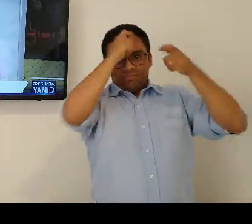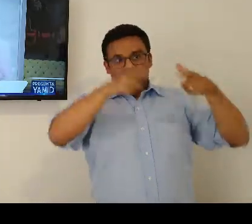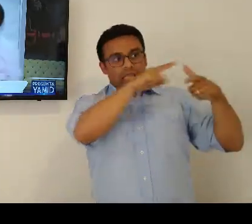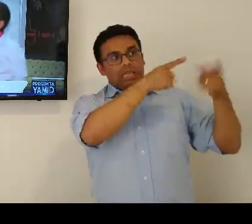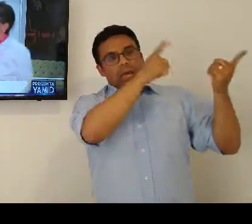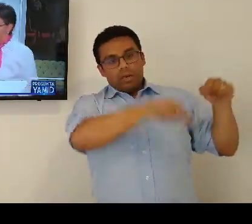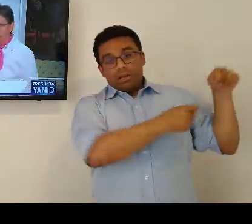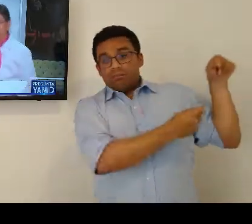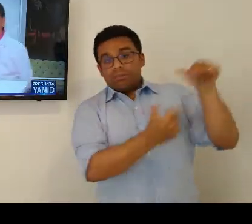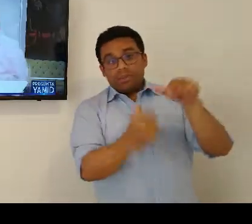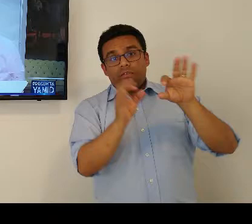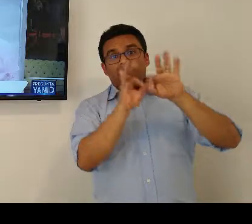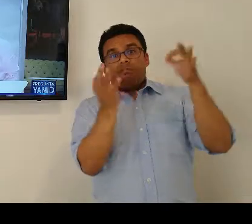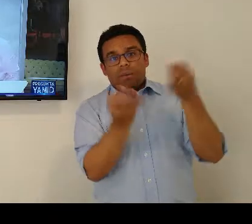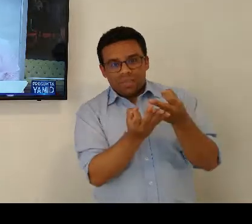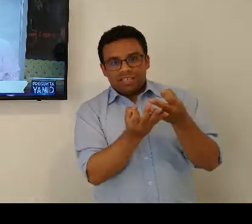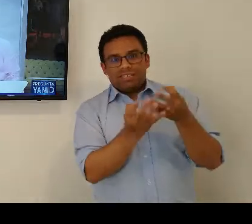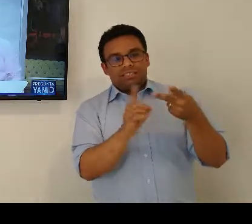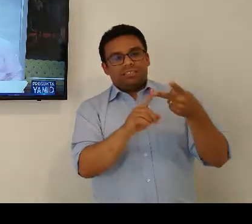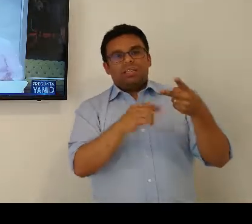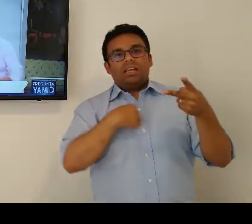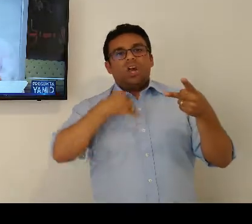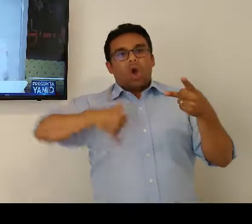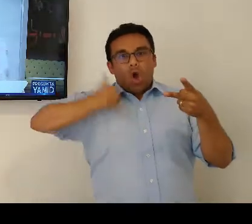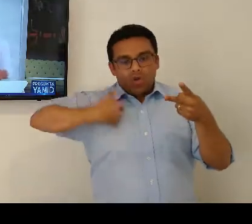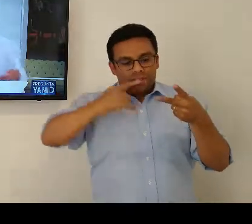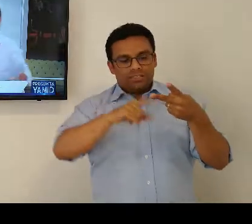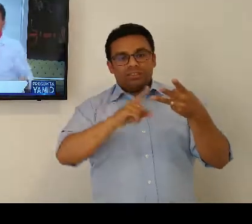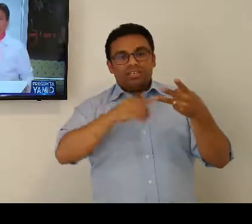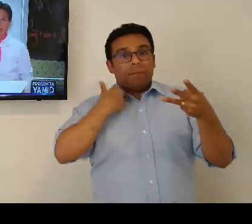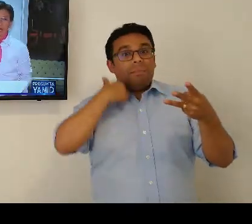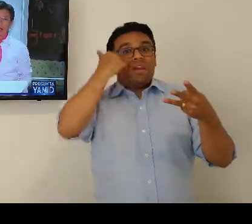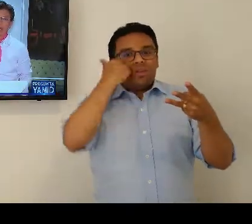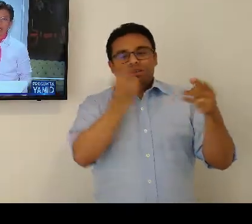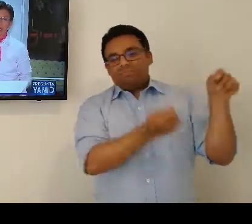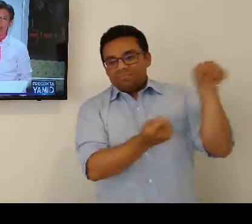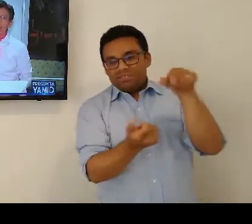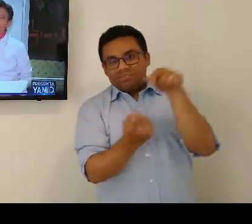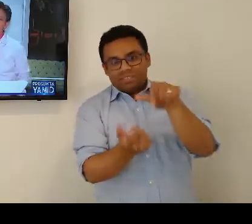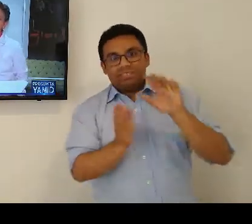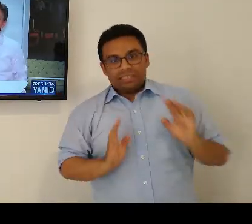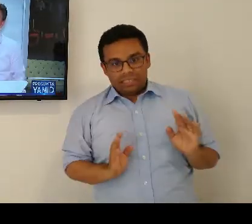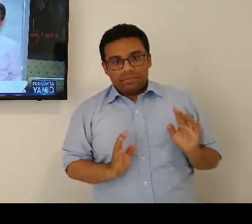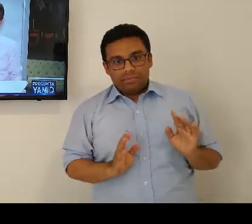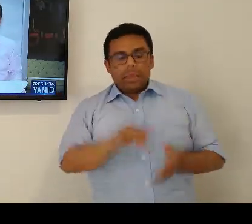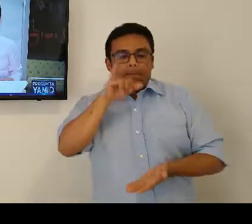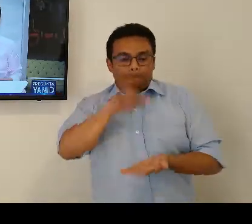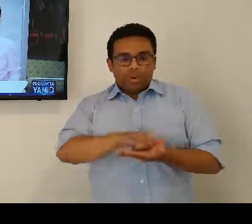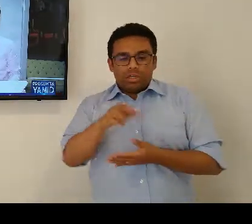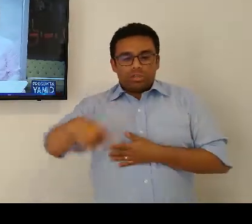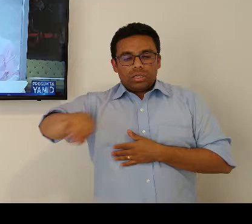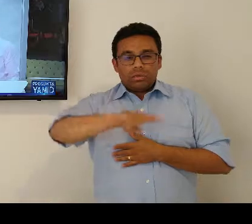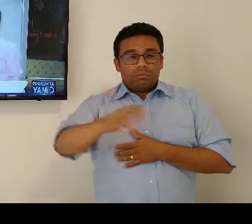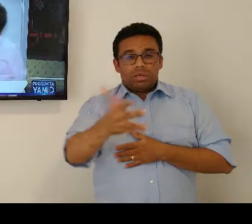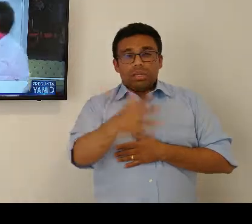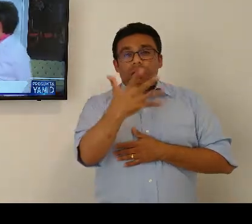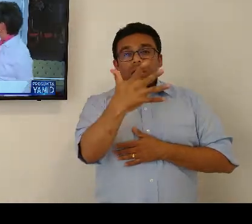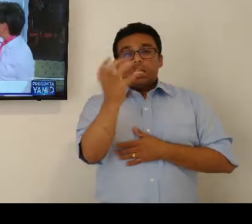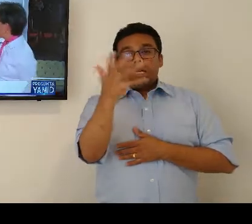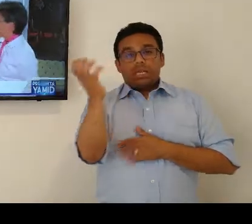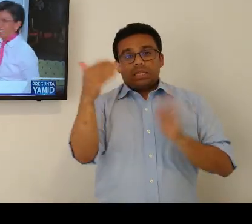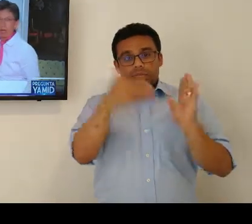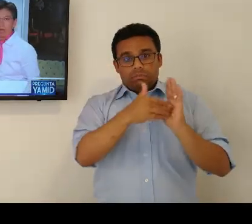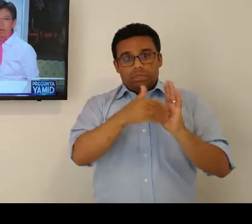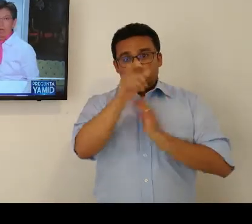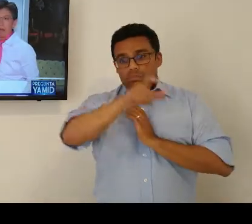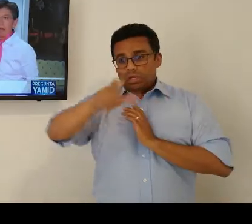a Adulto Mayor y nosotros al resto de familias pobres y vulnerables. Así vamos a lograr cubrir 500.000 de familias. Eso es lo que